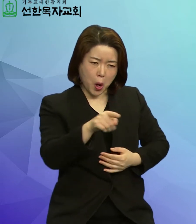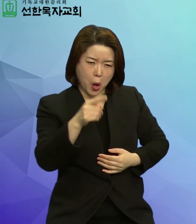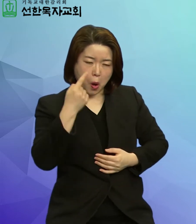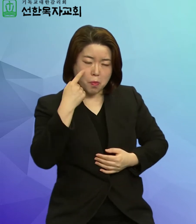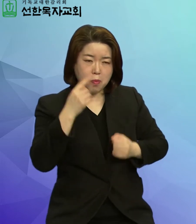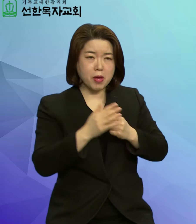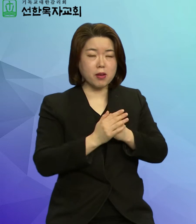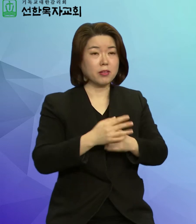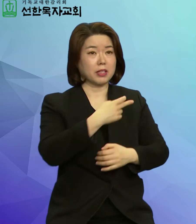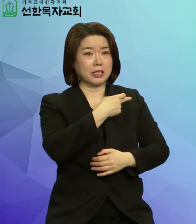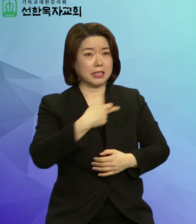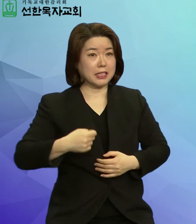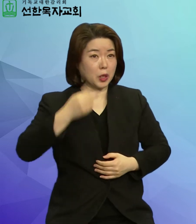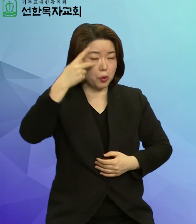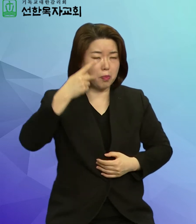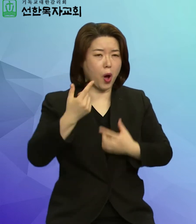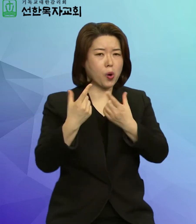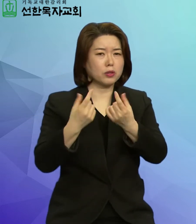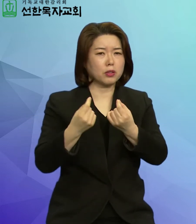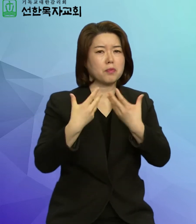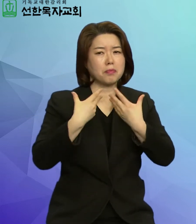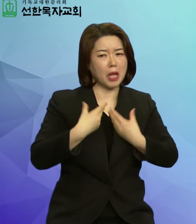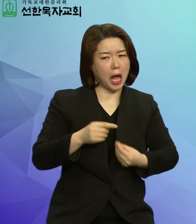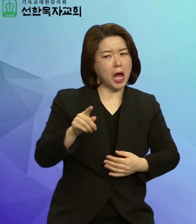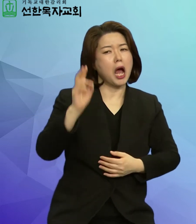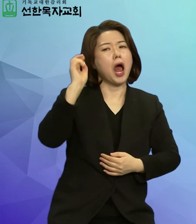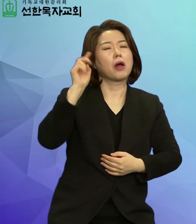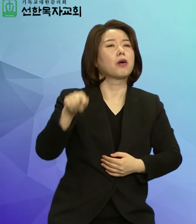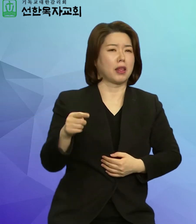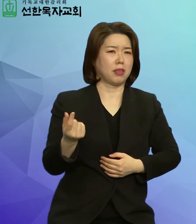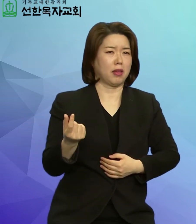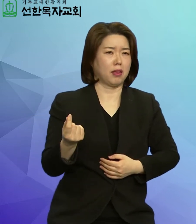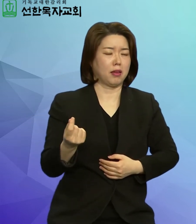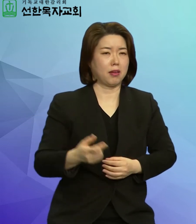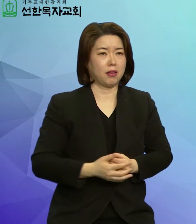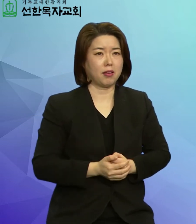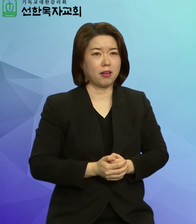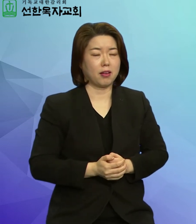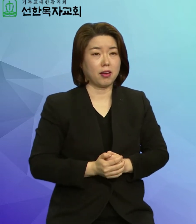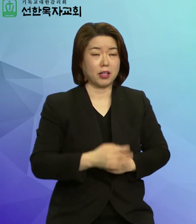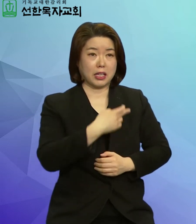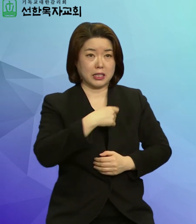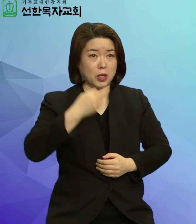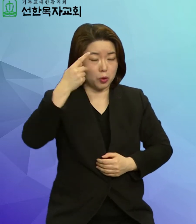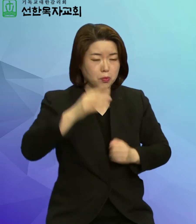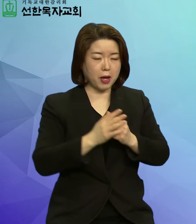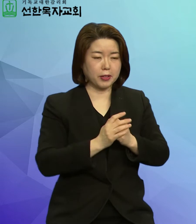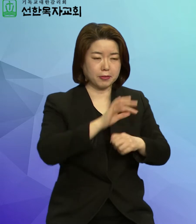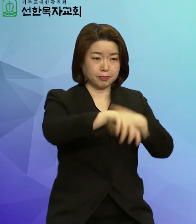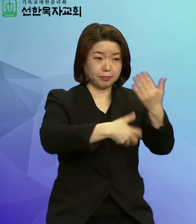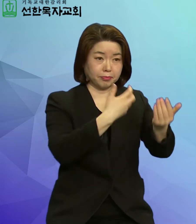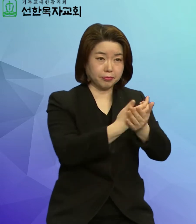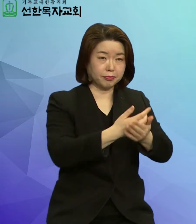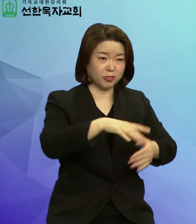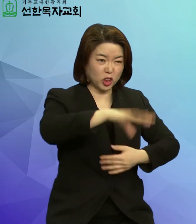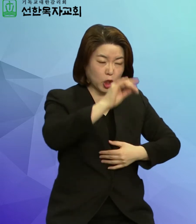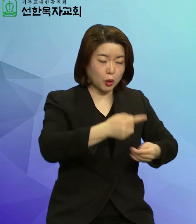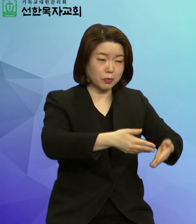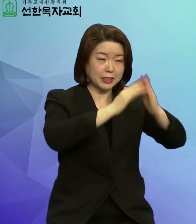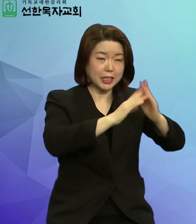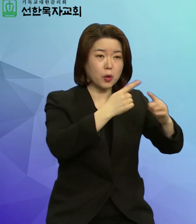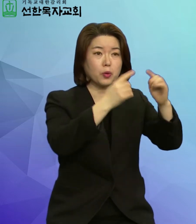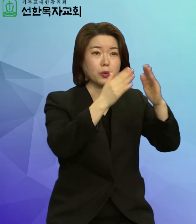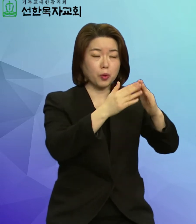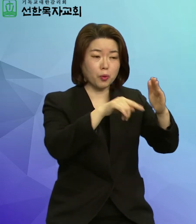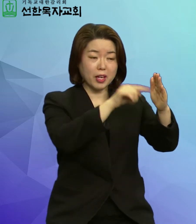낙심하기로 따지면 사도 바울만큼 낙심할 일이 있는 사람이 있을까 싶습니다. 그가 개척한 고린도